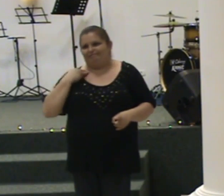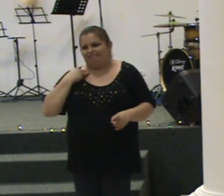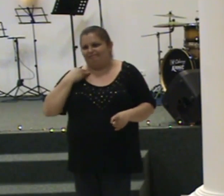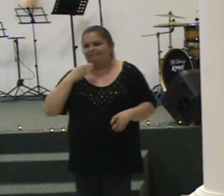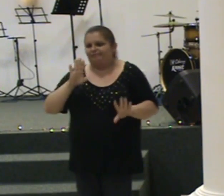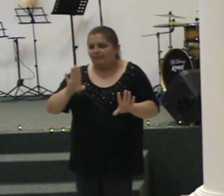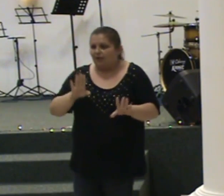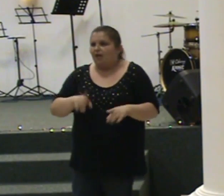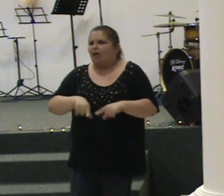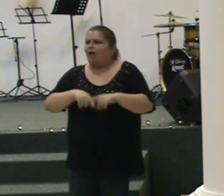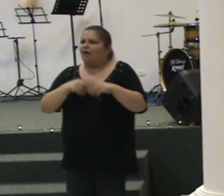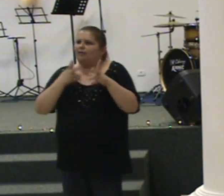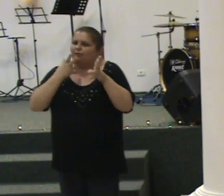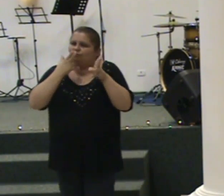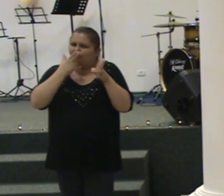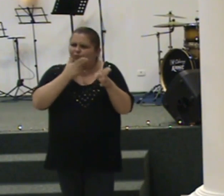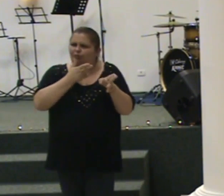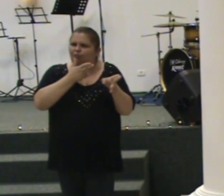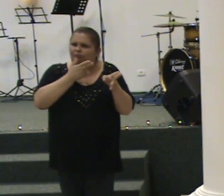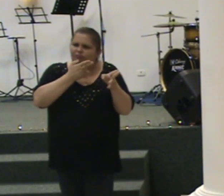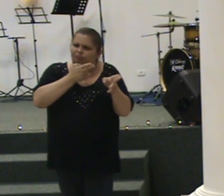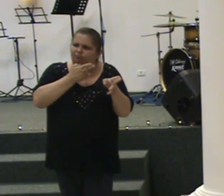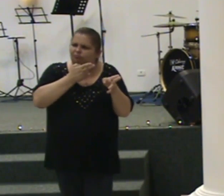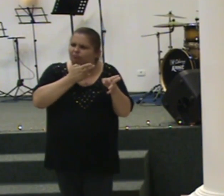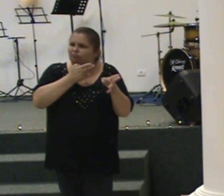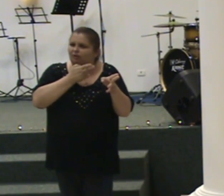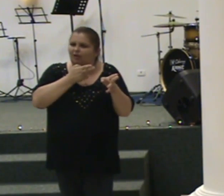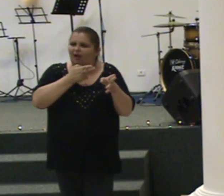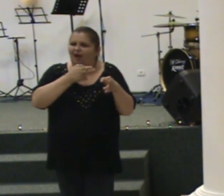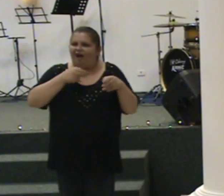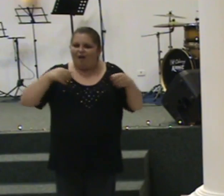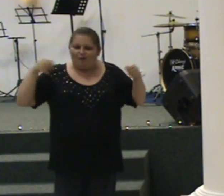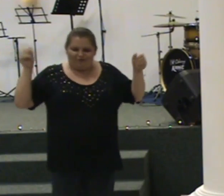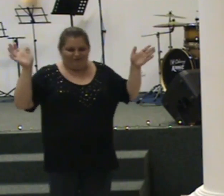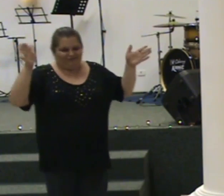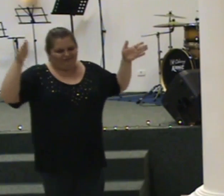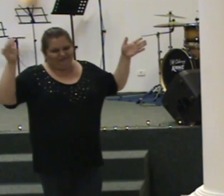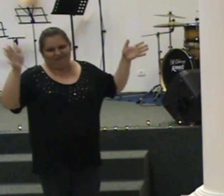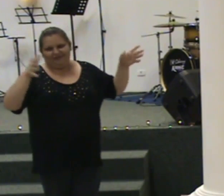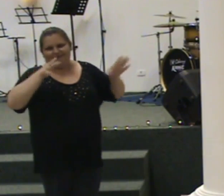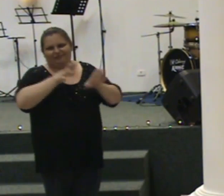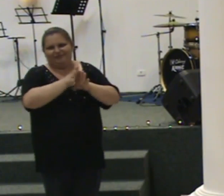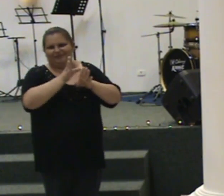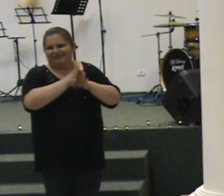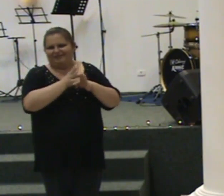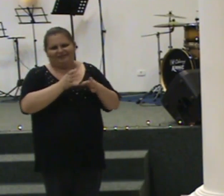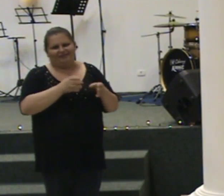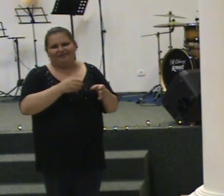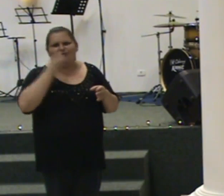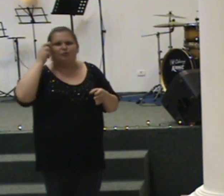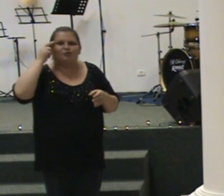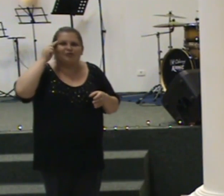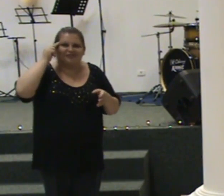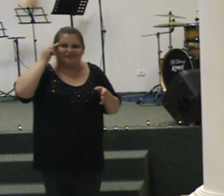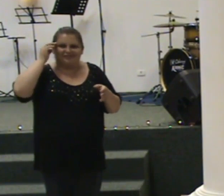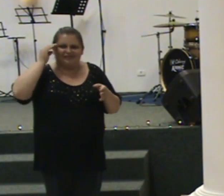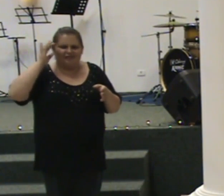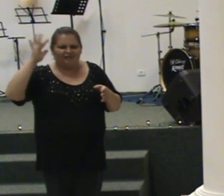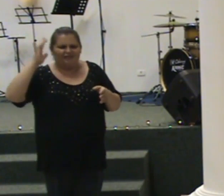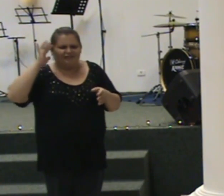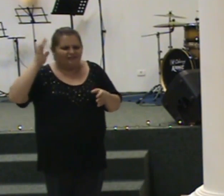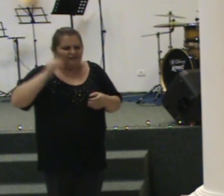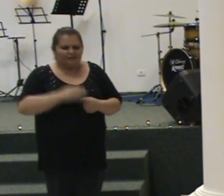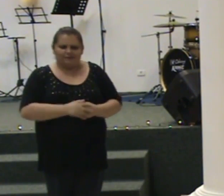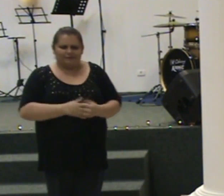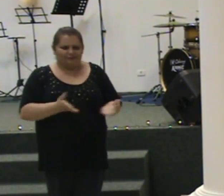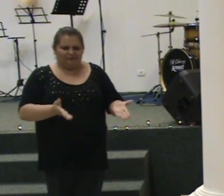noite, a palavra diz que o anjo veio para José e falou assim, José, para com isso. Deixa essa ideia de lado,